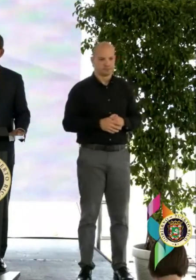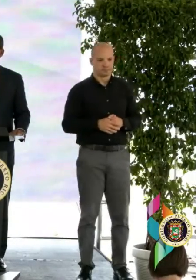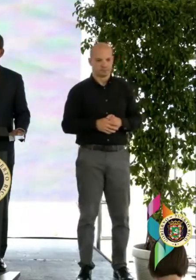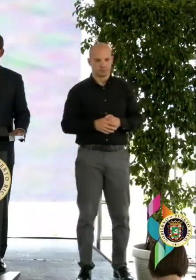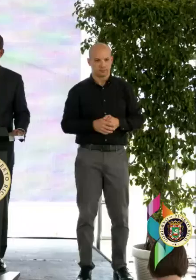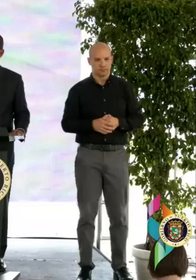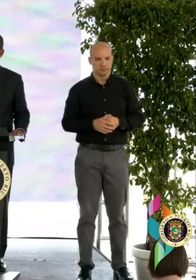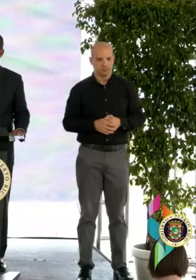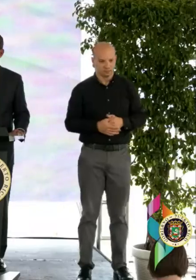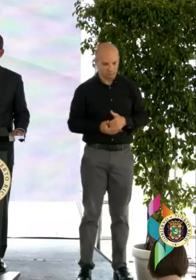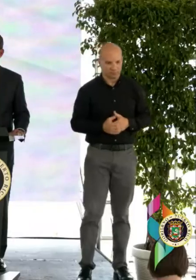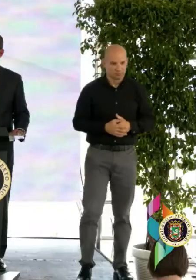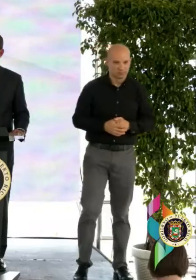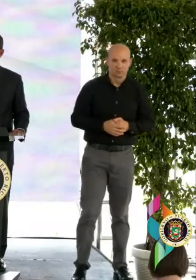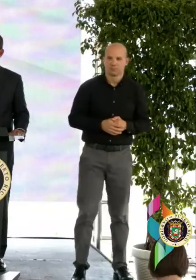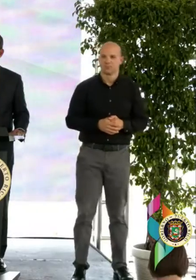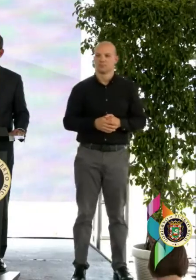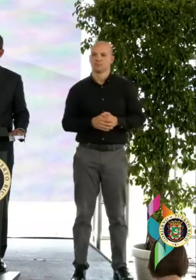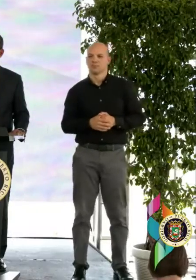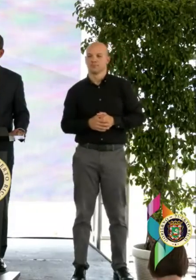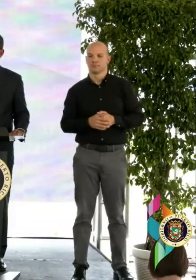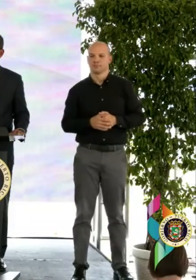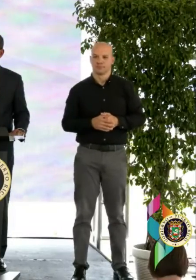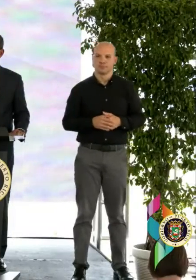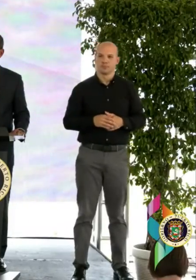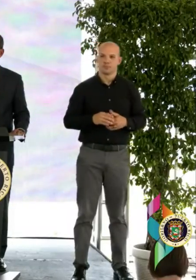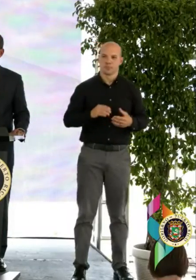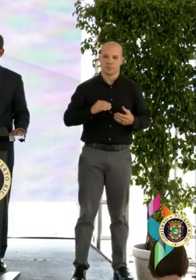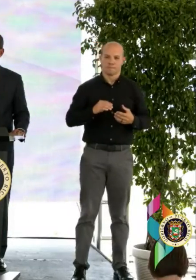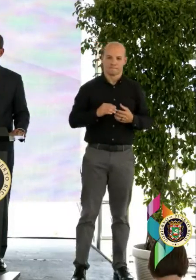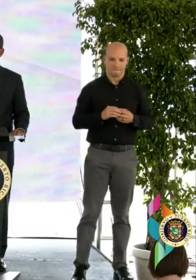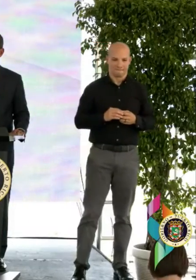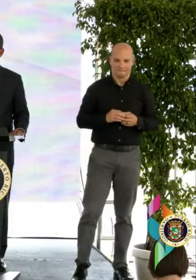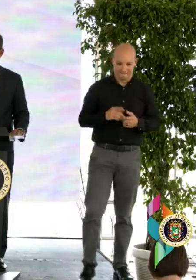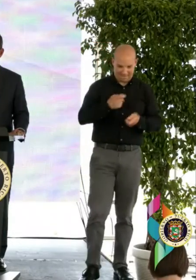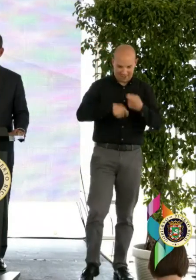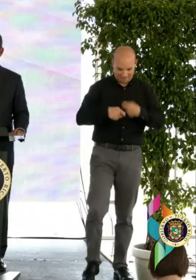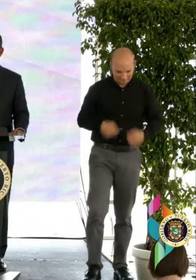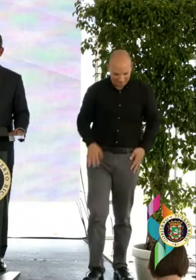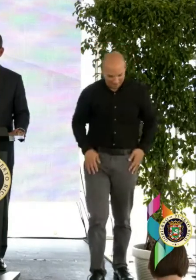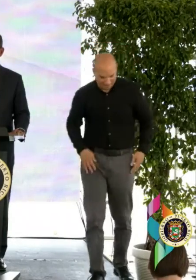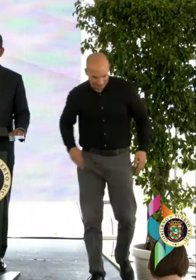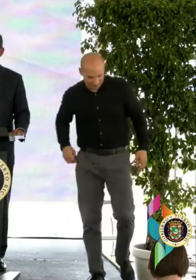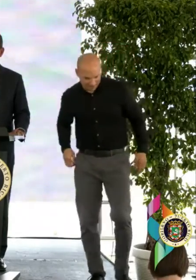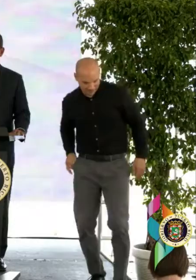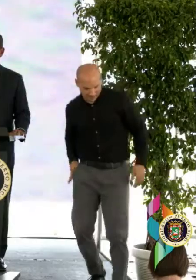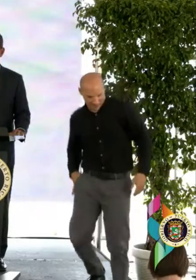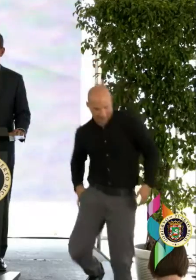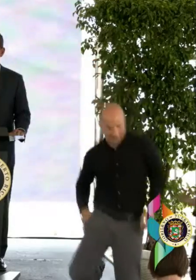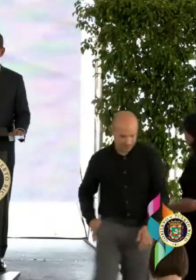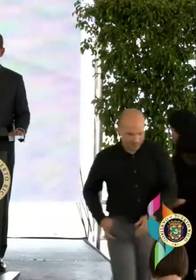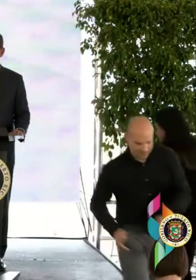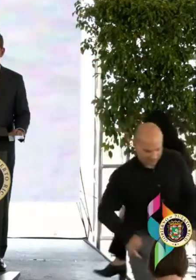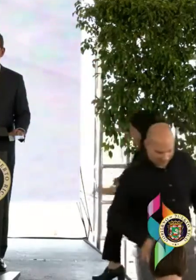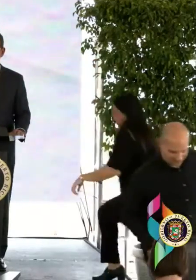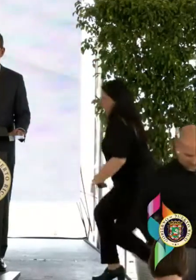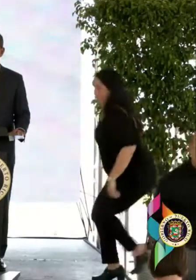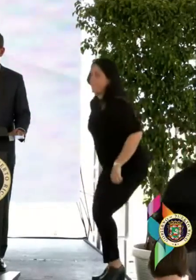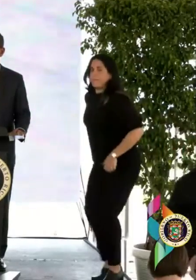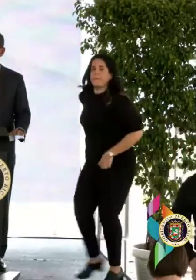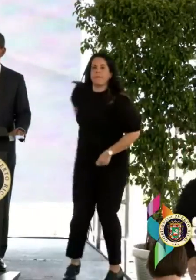Número uno, la sesión extraordinaria. Sí, ¿verdad? Usted había dicho que esperaría que pasara Thanksgiving